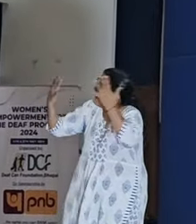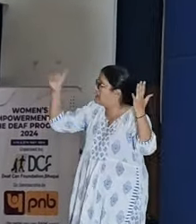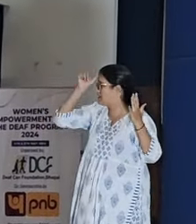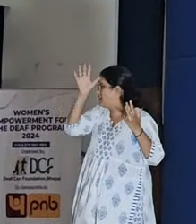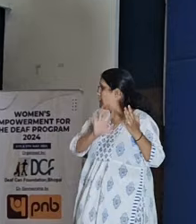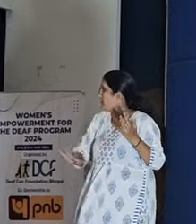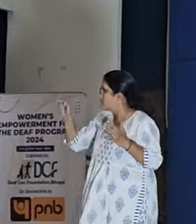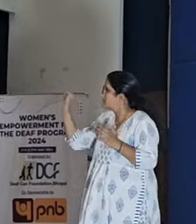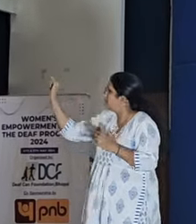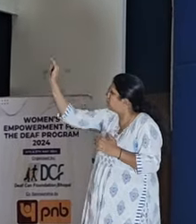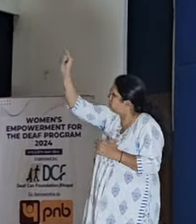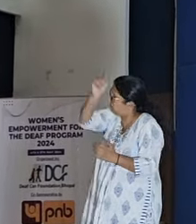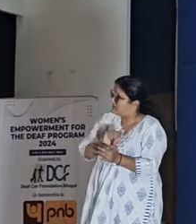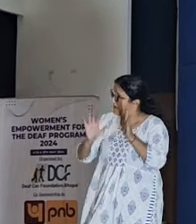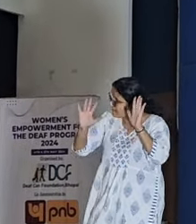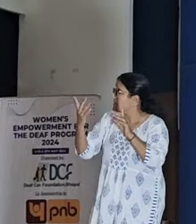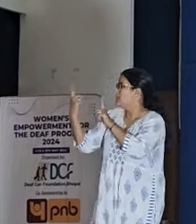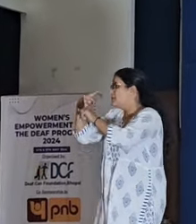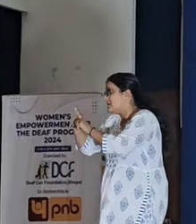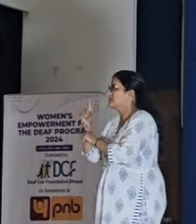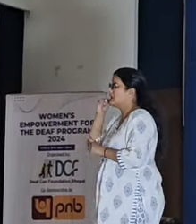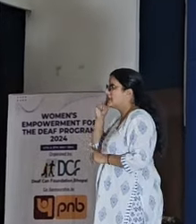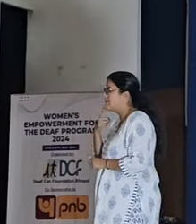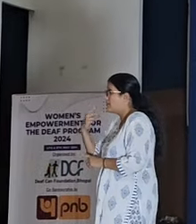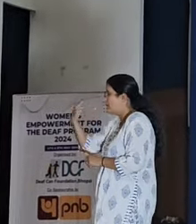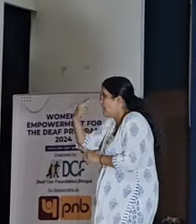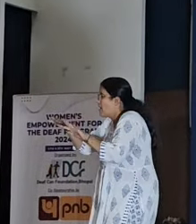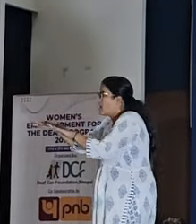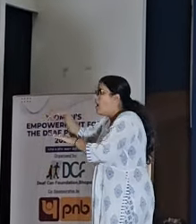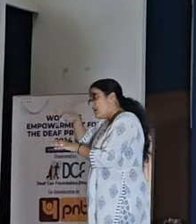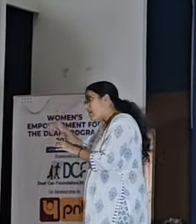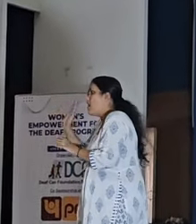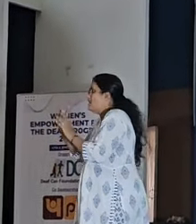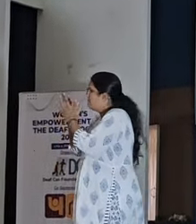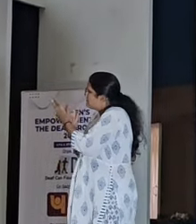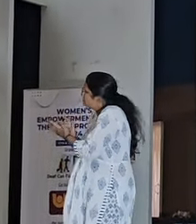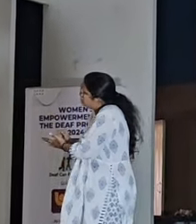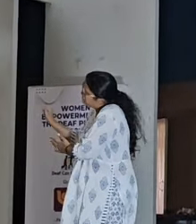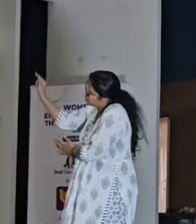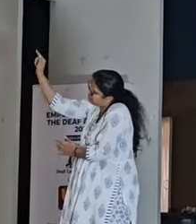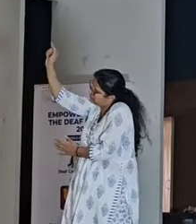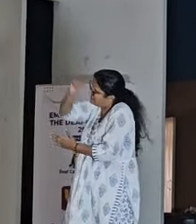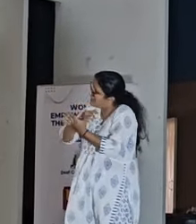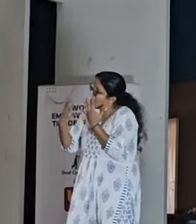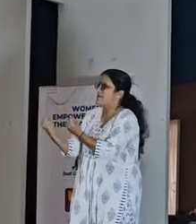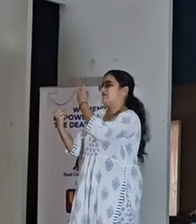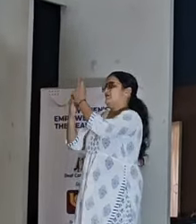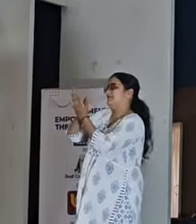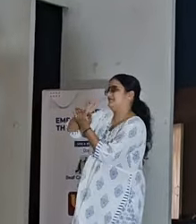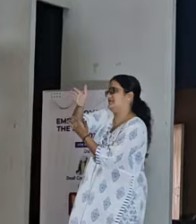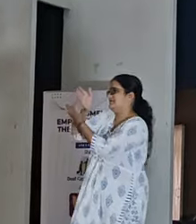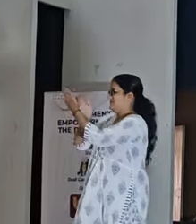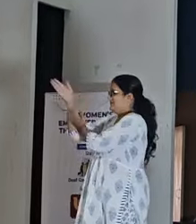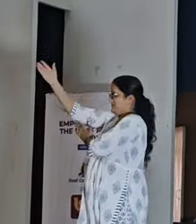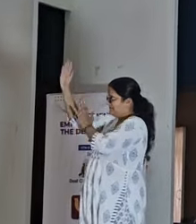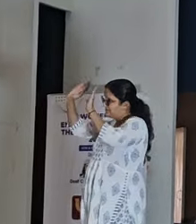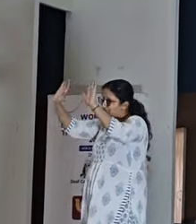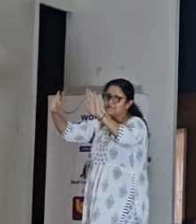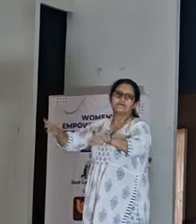ब्लाइंड है, ऐसे ऑल ओवर इंडिया में कई सारे प्लेसेस पे कई सारी जगहों पे ऐसे लोग हैं जो मतलब डेफ अशर है, ऐसा नहीं कि मतलब एक आदमी के ये कई